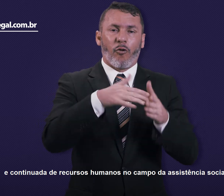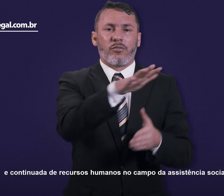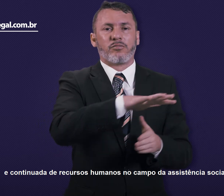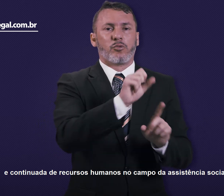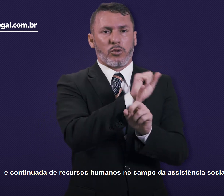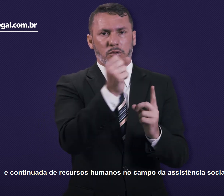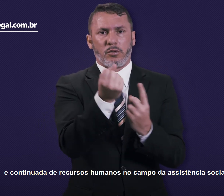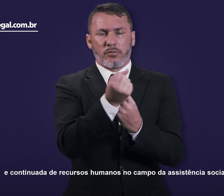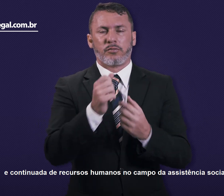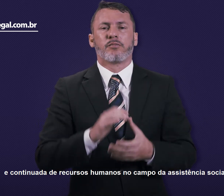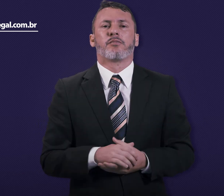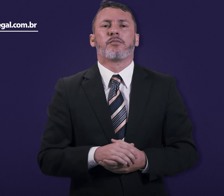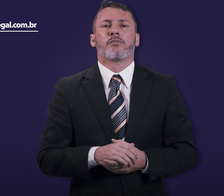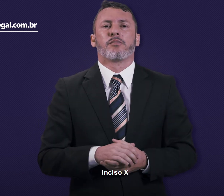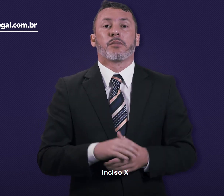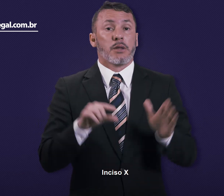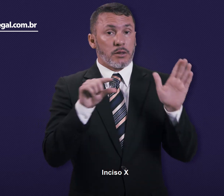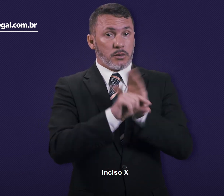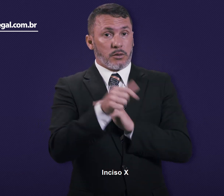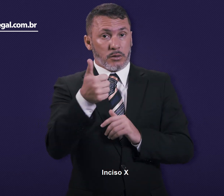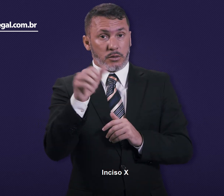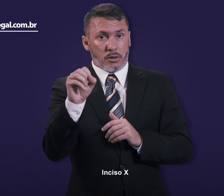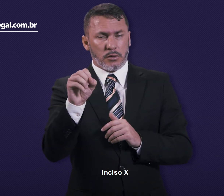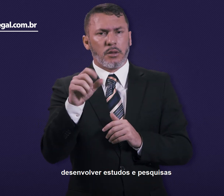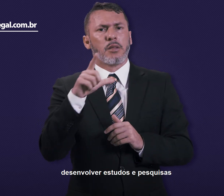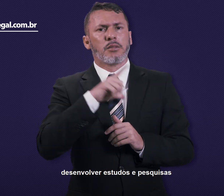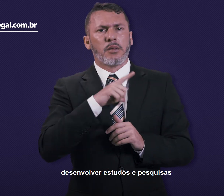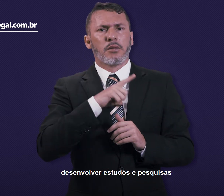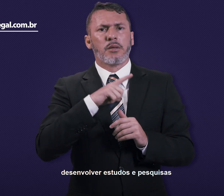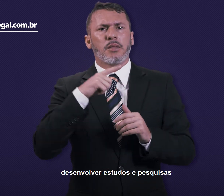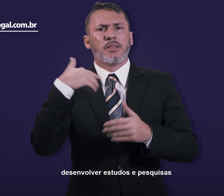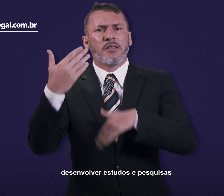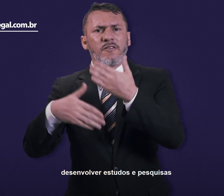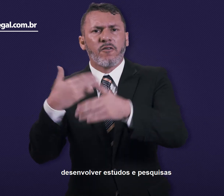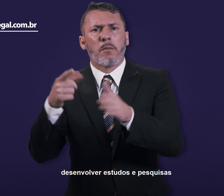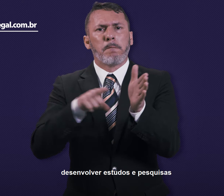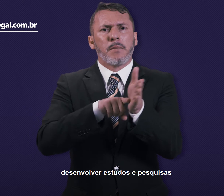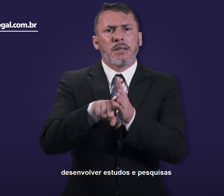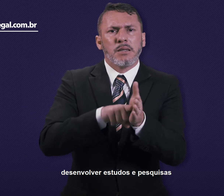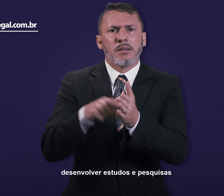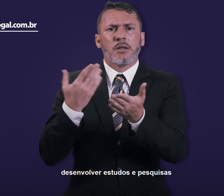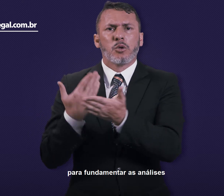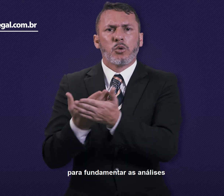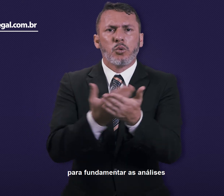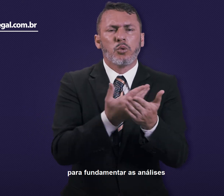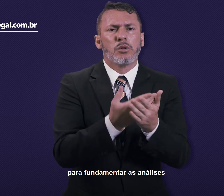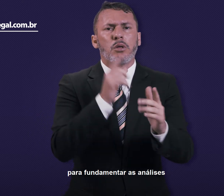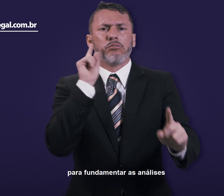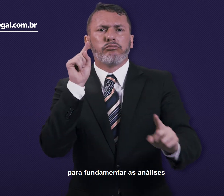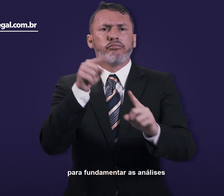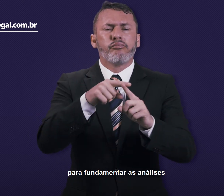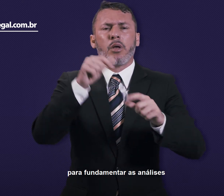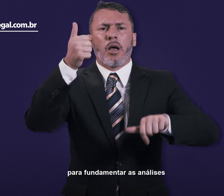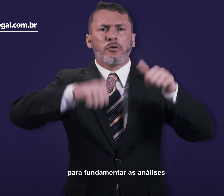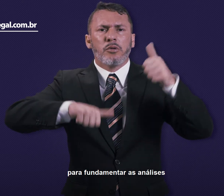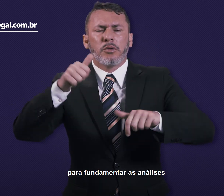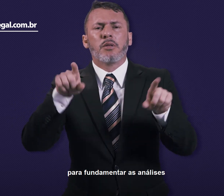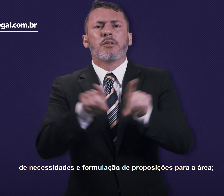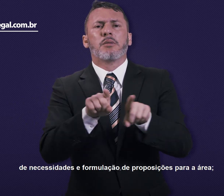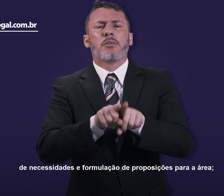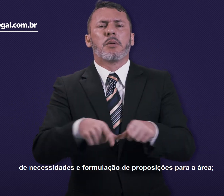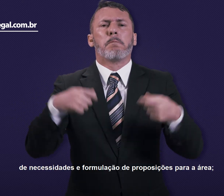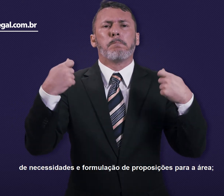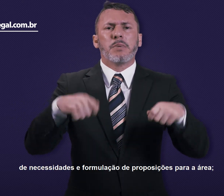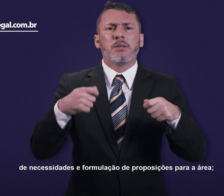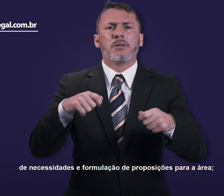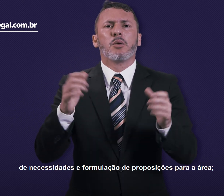da assistência social. Inciso 10. Desenvolver estudos e pesquisas para fundamentar as análises